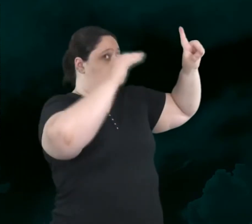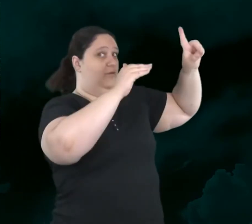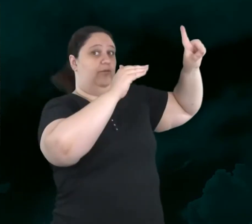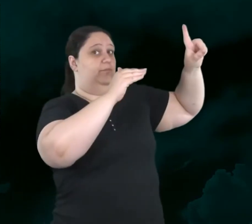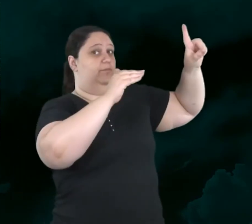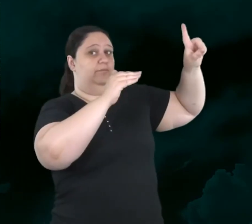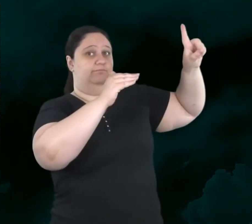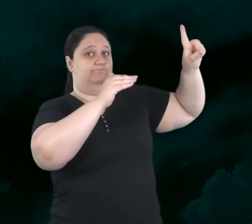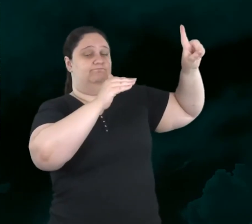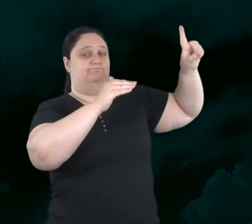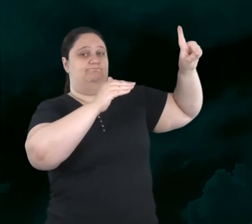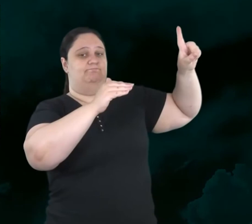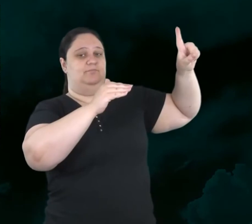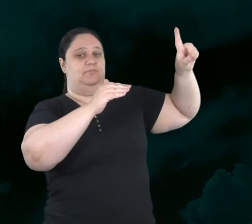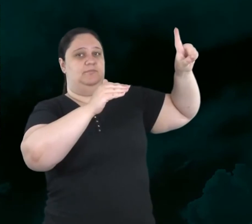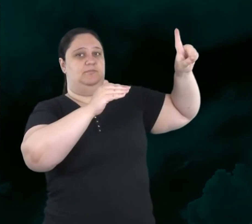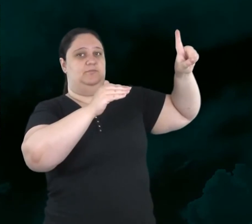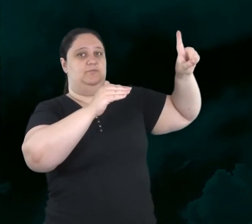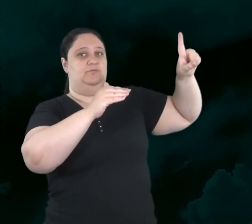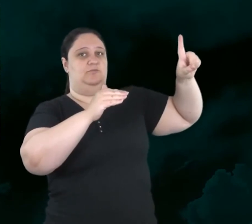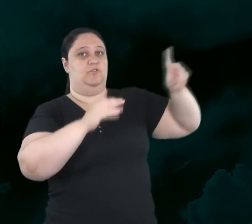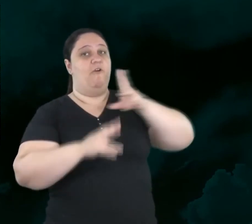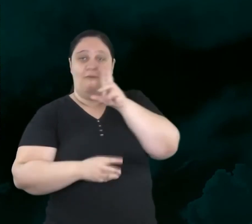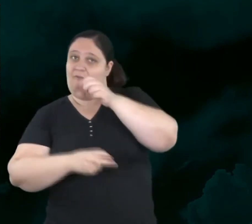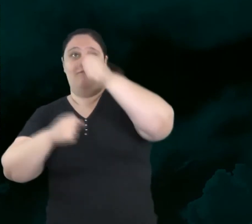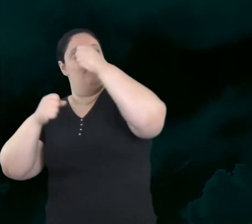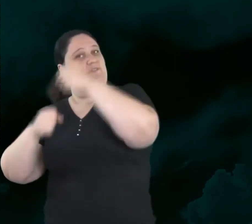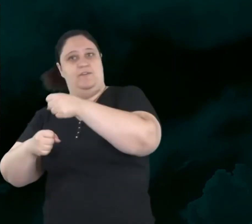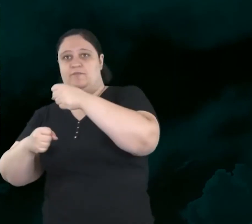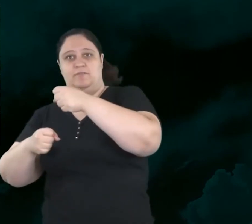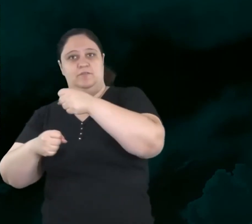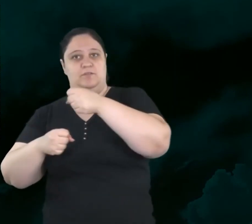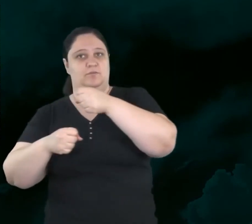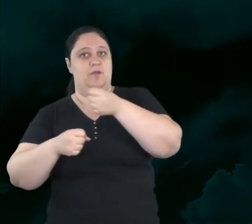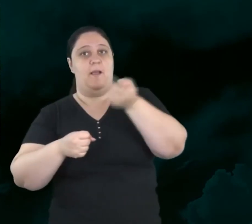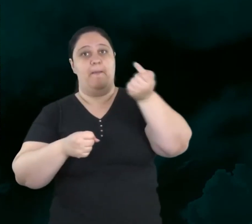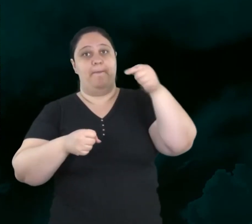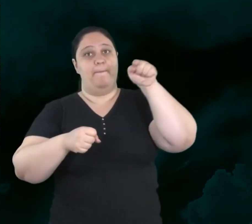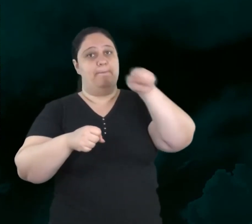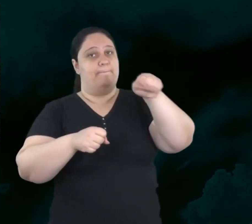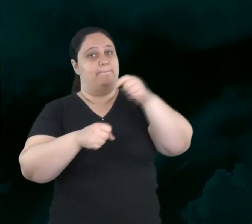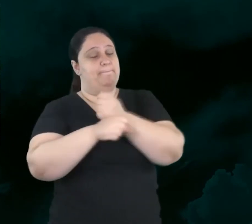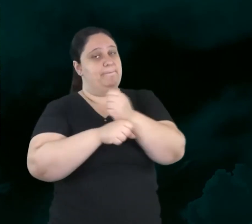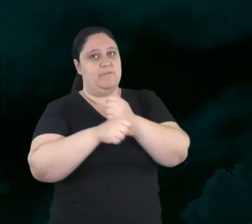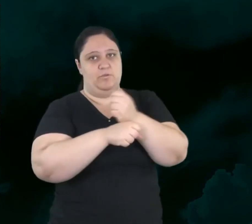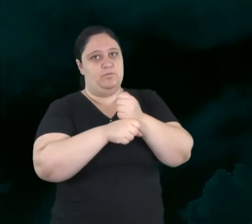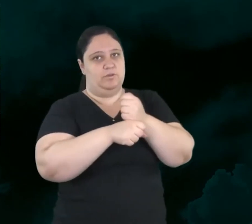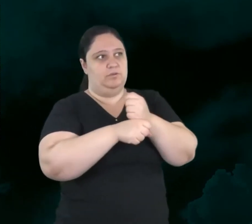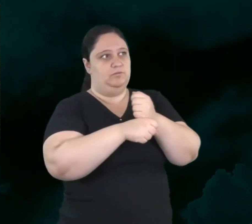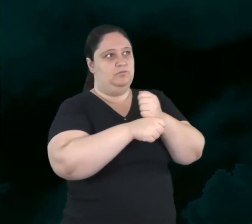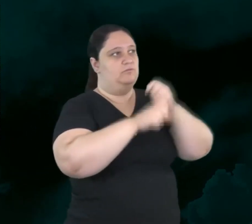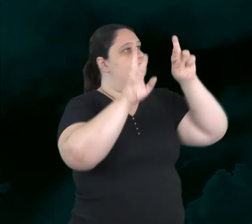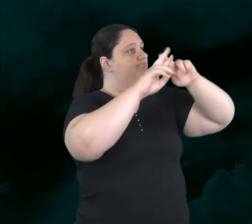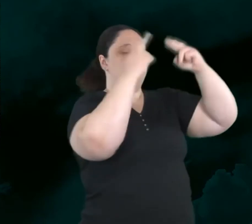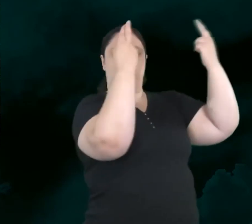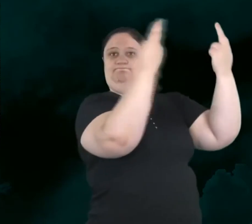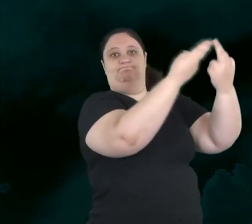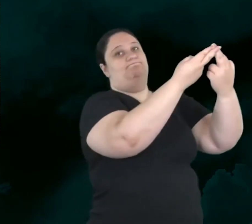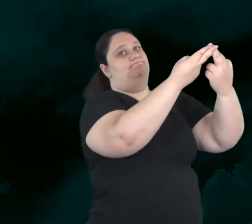não serão vencedores para reinar com Cristo durante 1000 anos. Portanto, meus queridos irmãos,